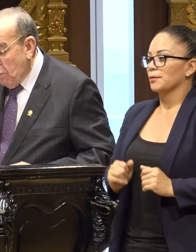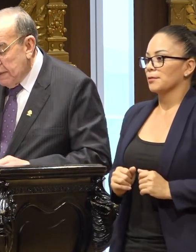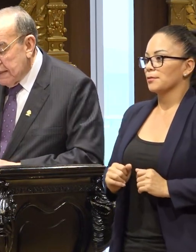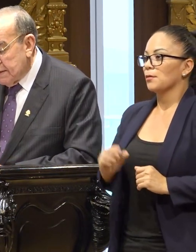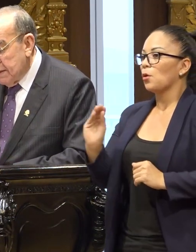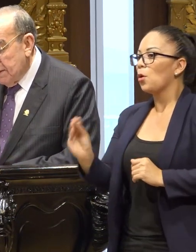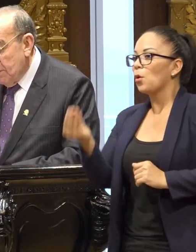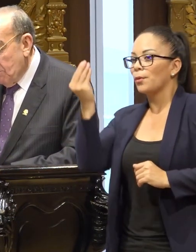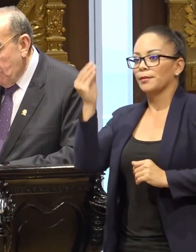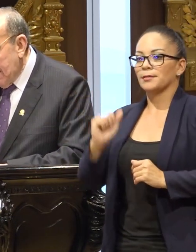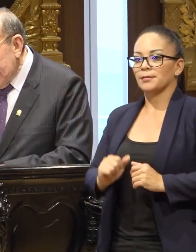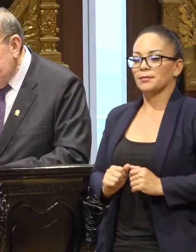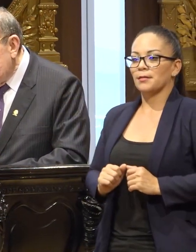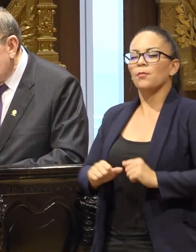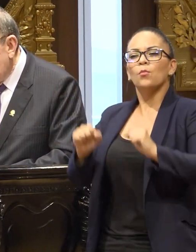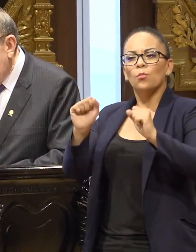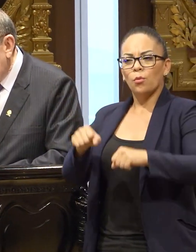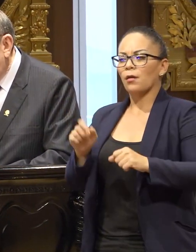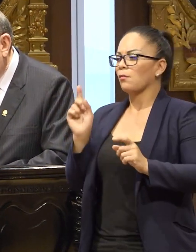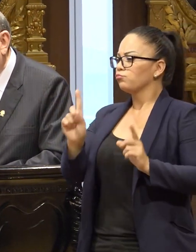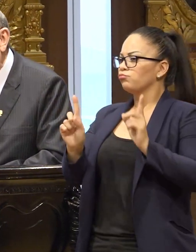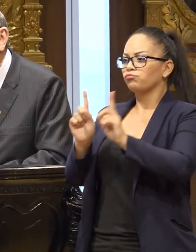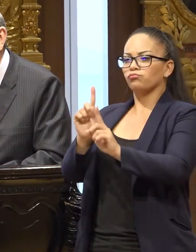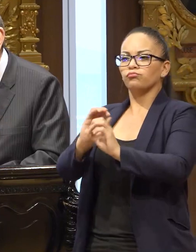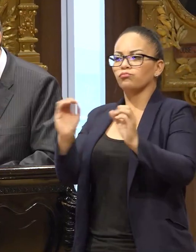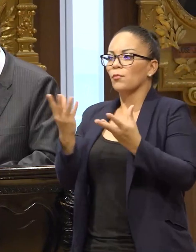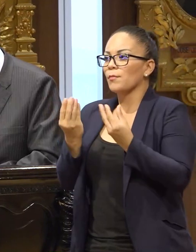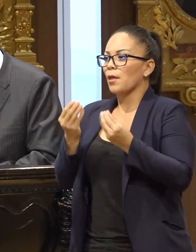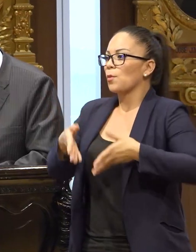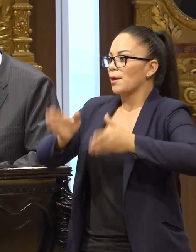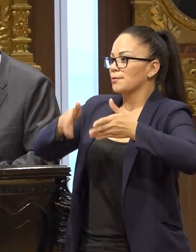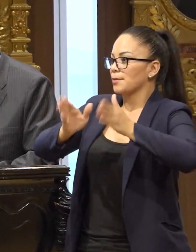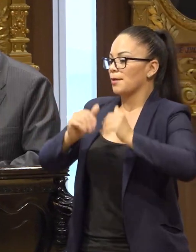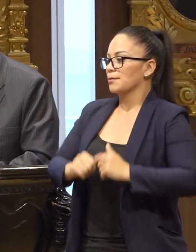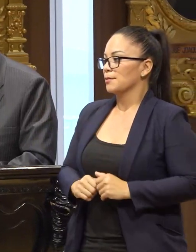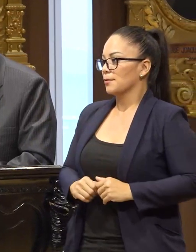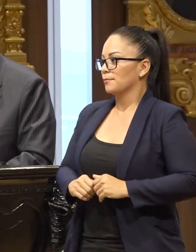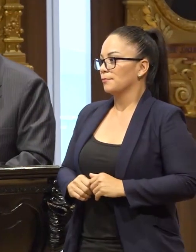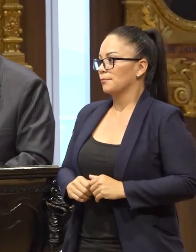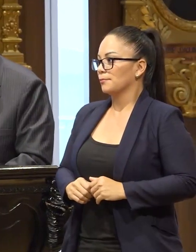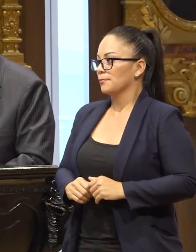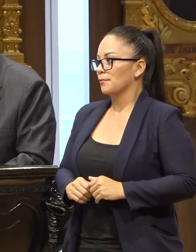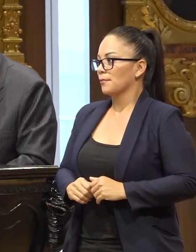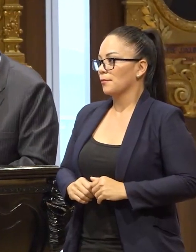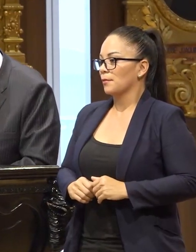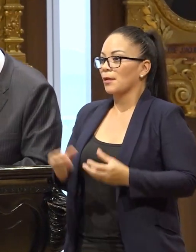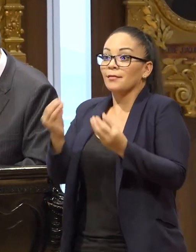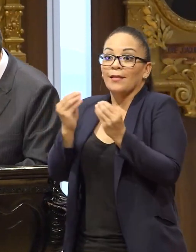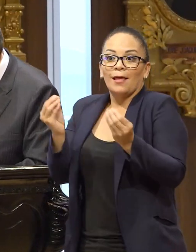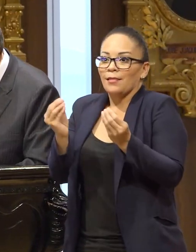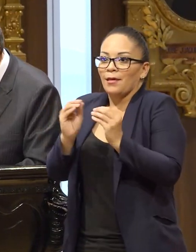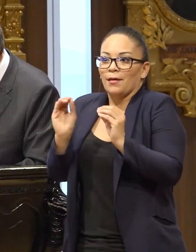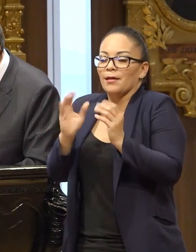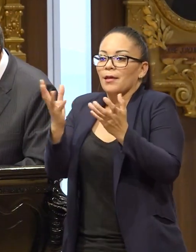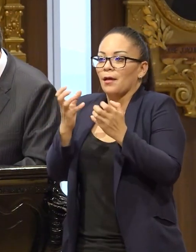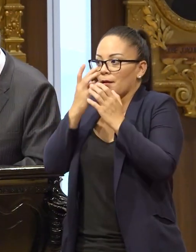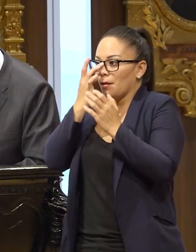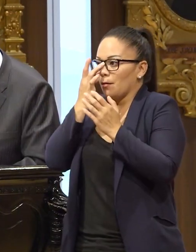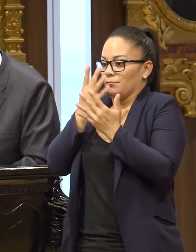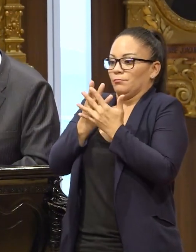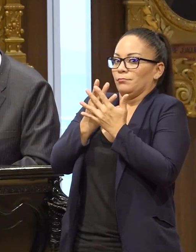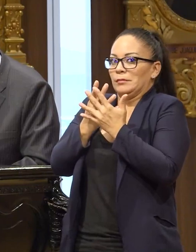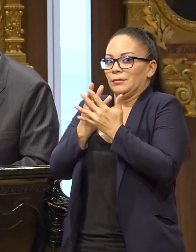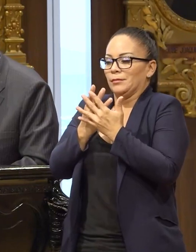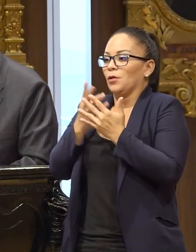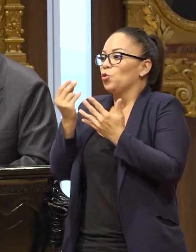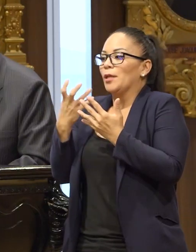hombres, jóvenes, puedan andar sin miedo por las calles. Nadie quisiera vivir entre rejas por temor a